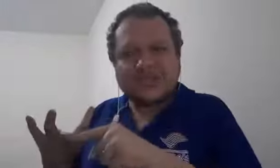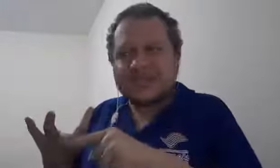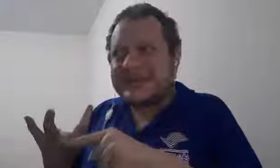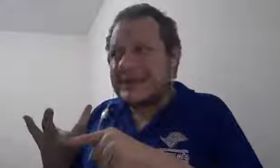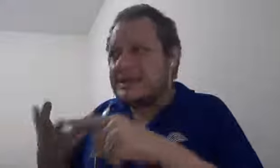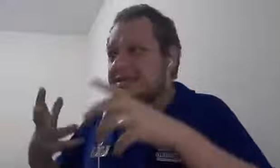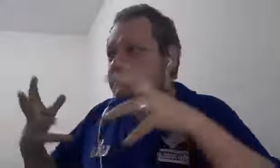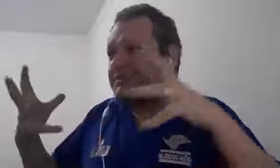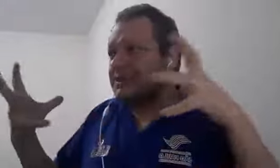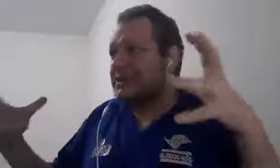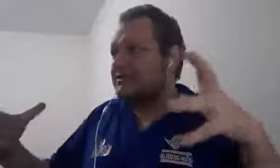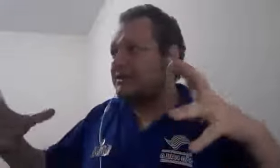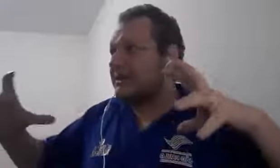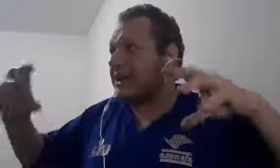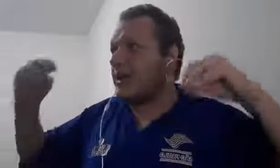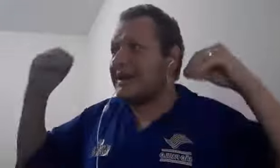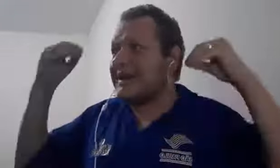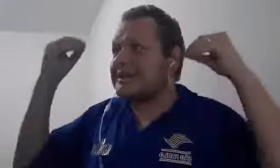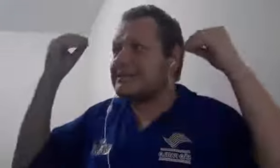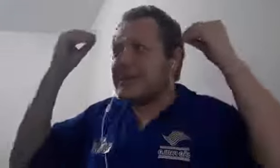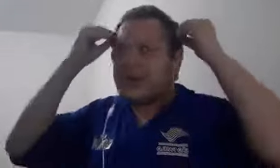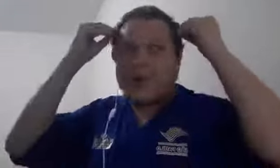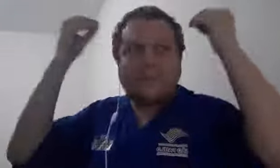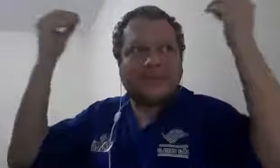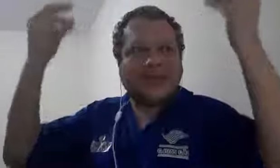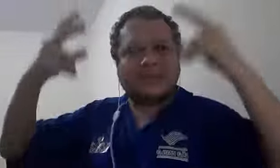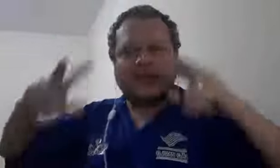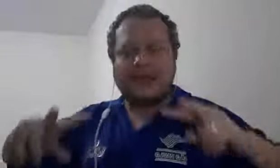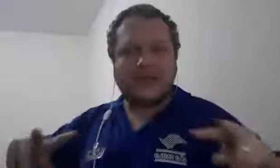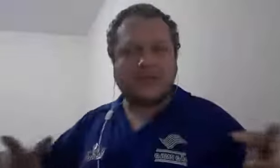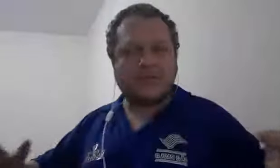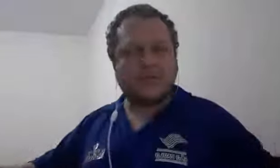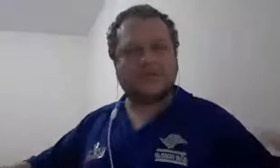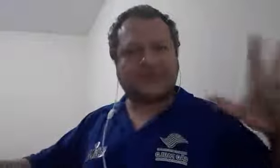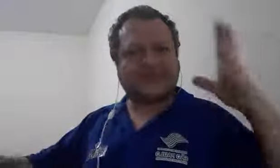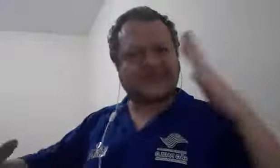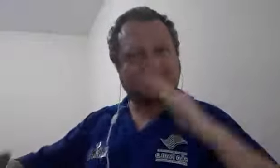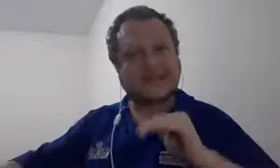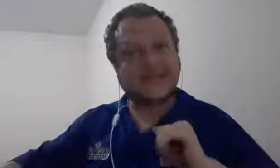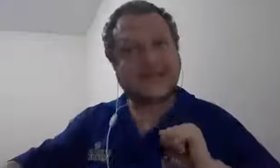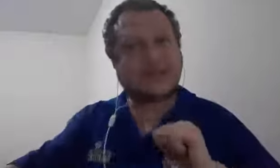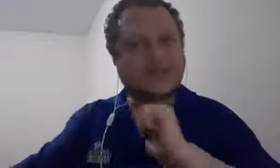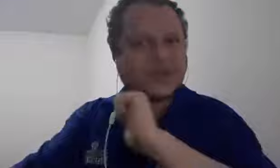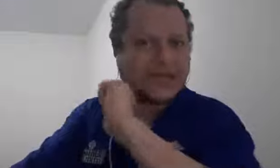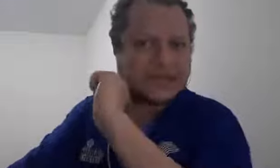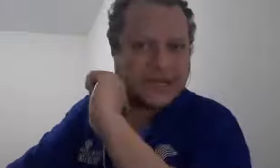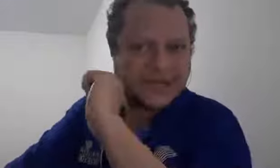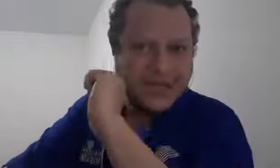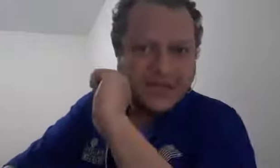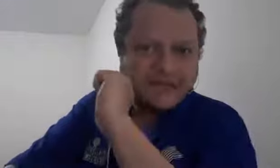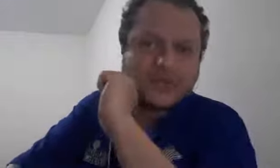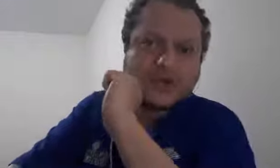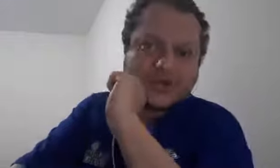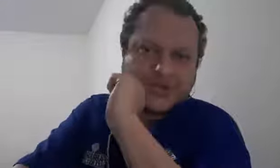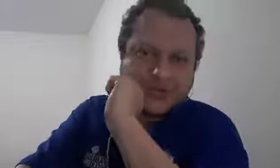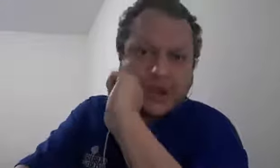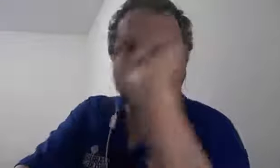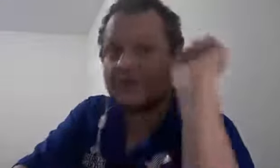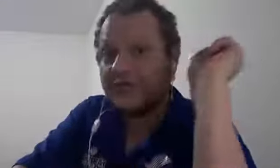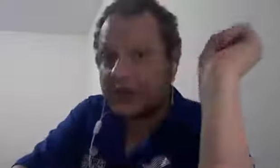onde eles vivem, né? Como é que eles compreendem, leem o mundo através dessa língua de modalidade visual gestual, diferente